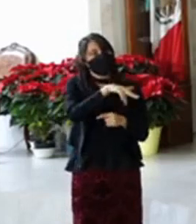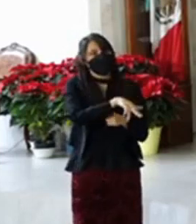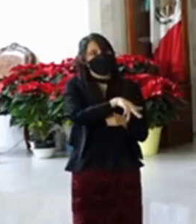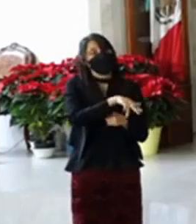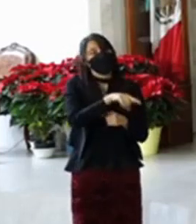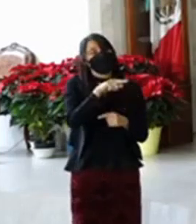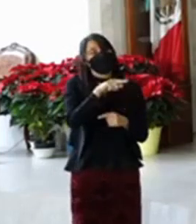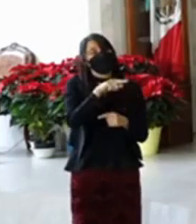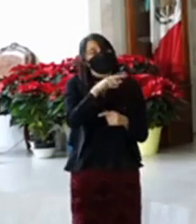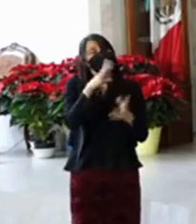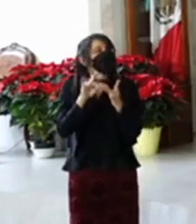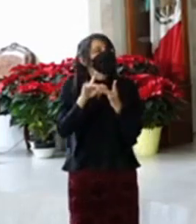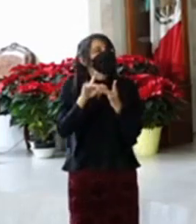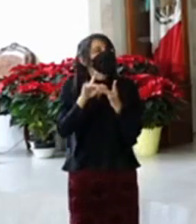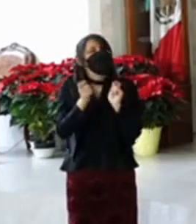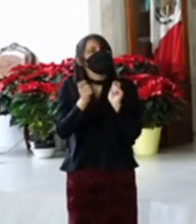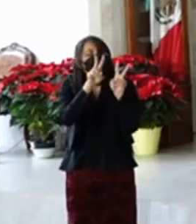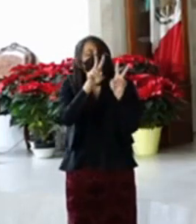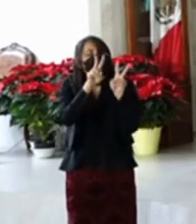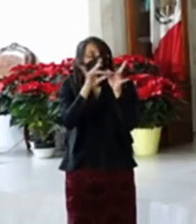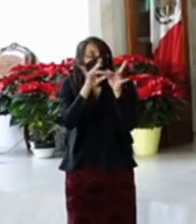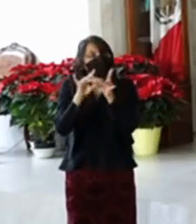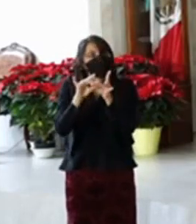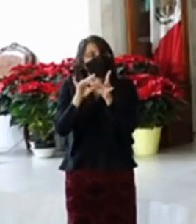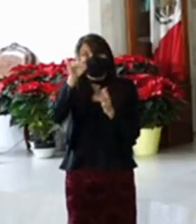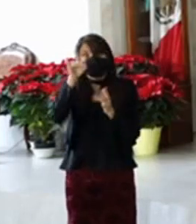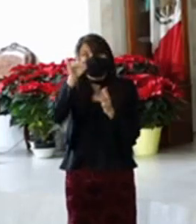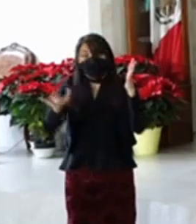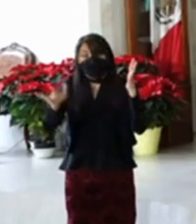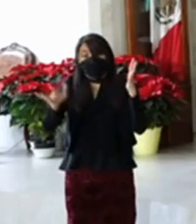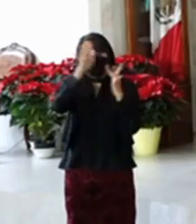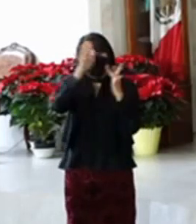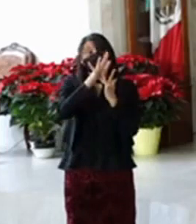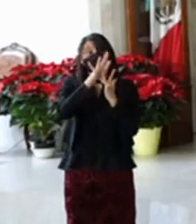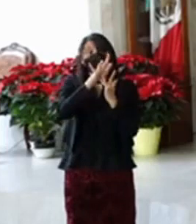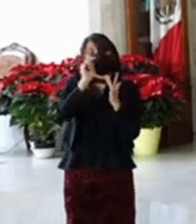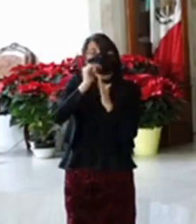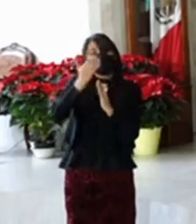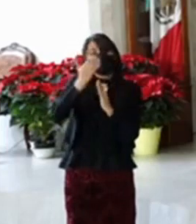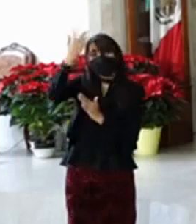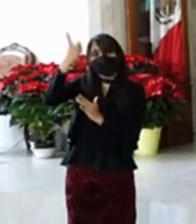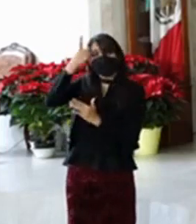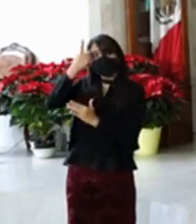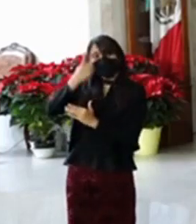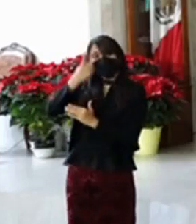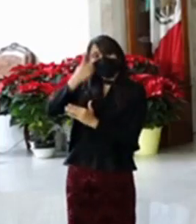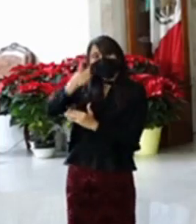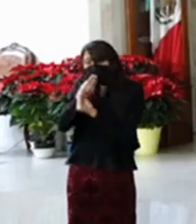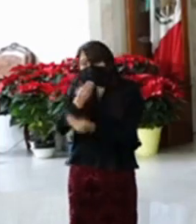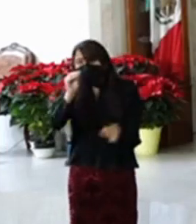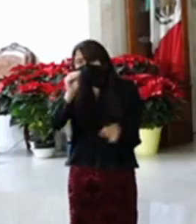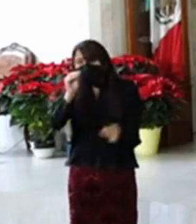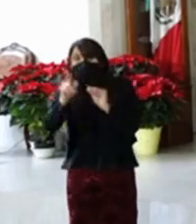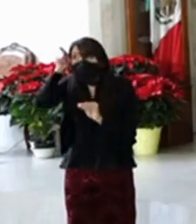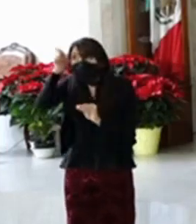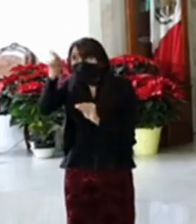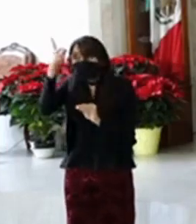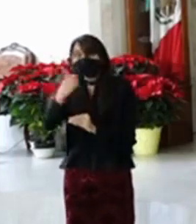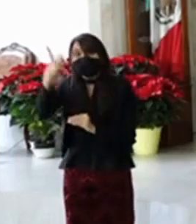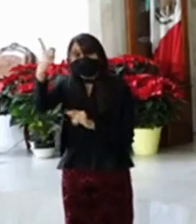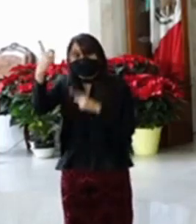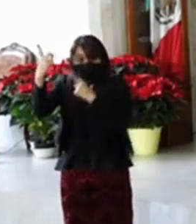evangelio. En el principio era el Verbo. El Verbo era con Dios.